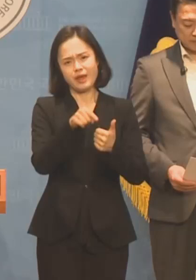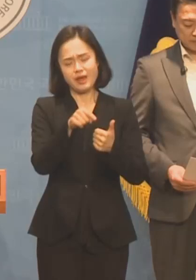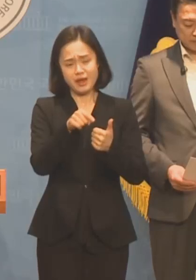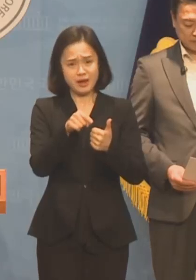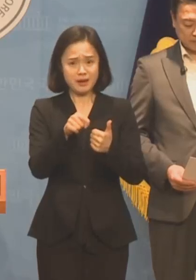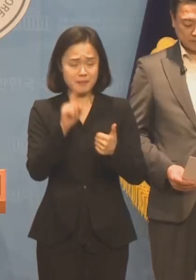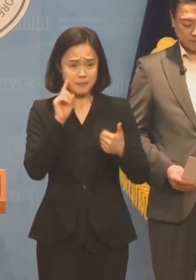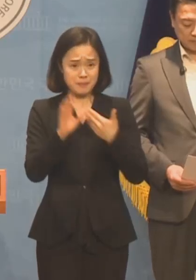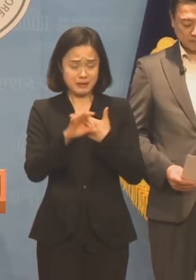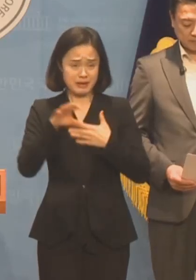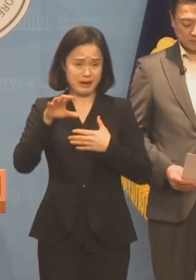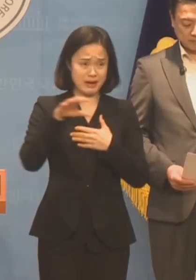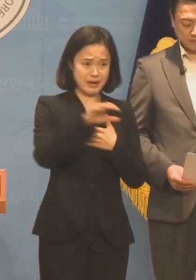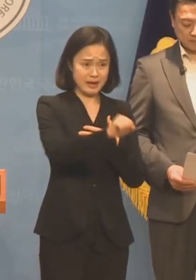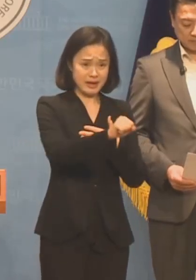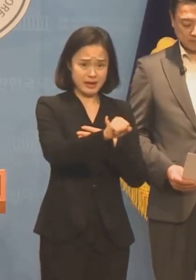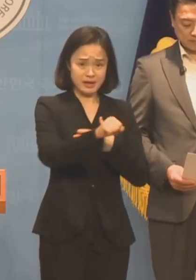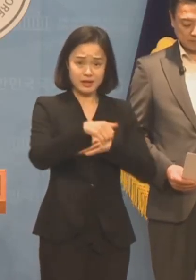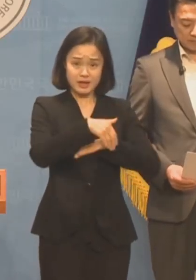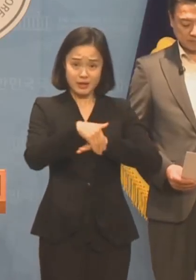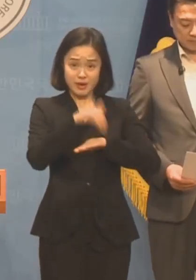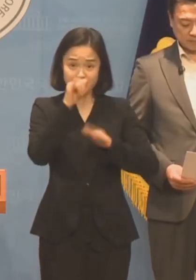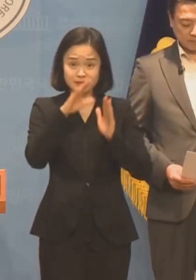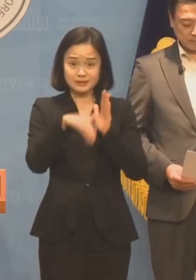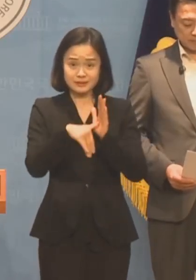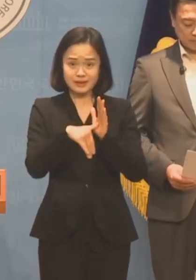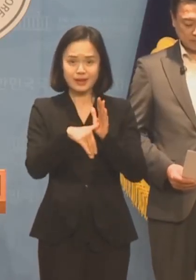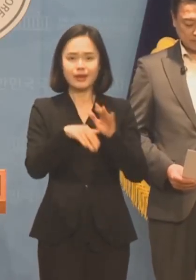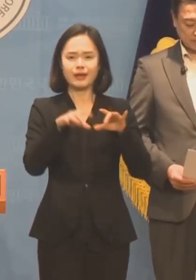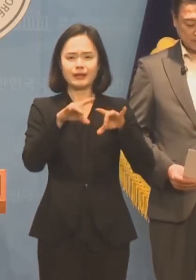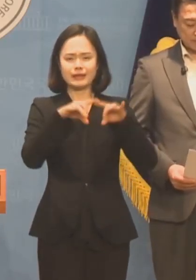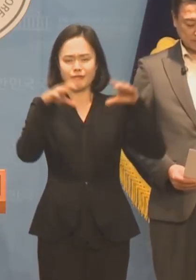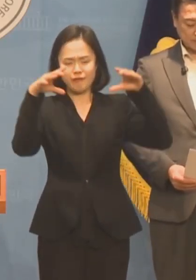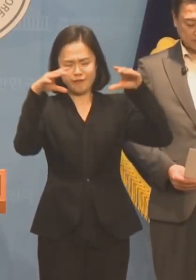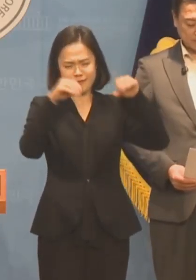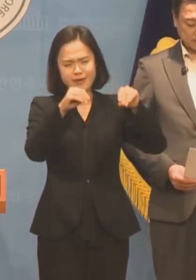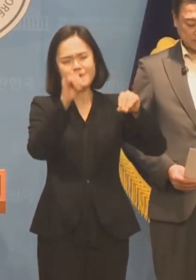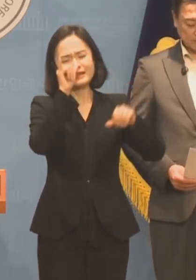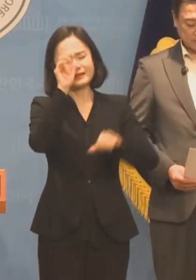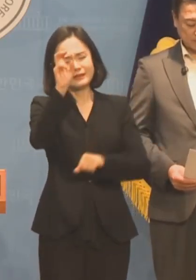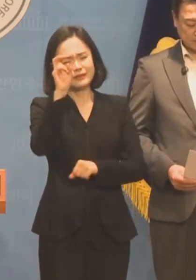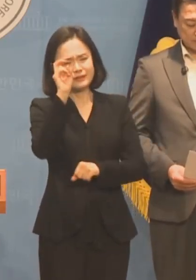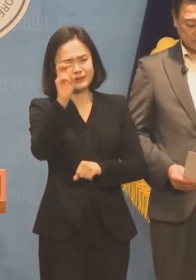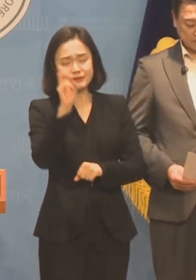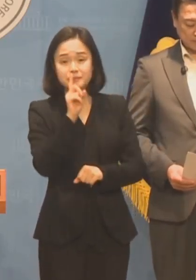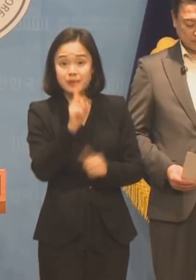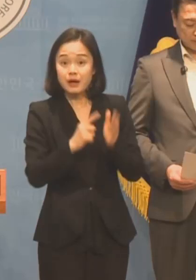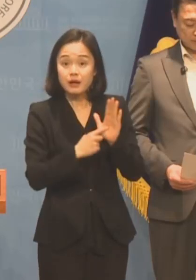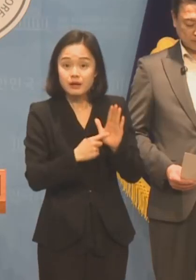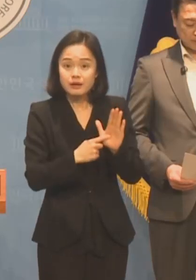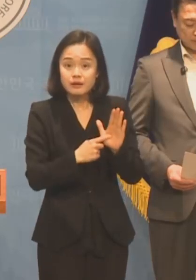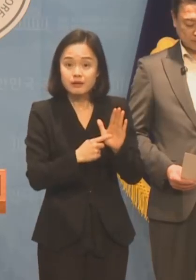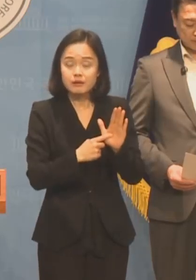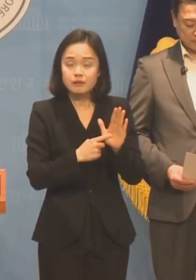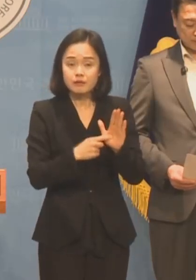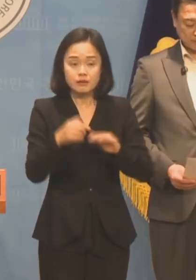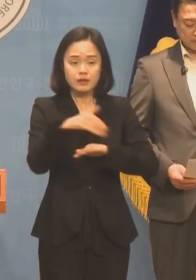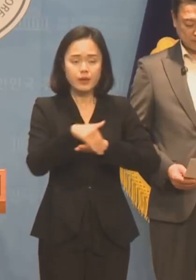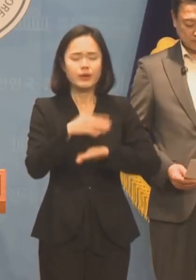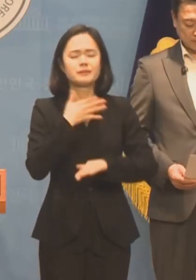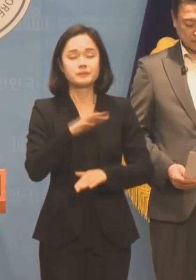말했습니다. 하지만 검찰의 공소장에 의하면 곽종건 전 특수전